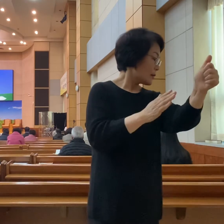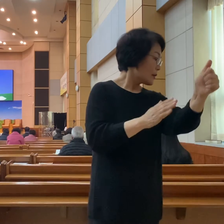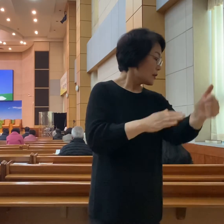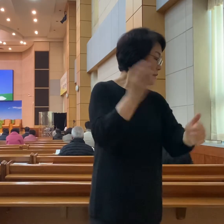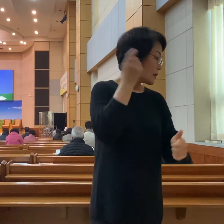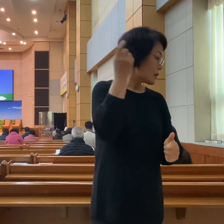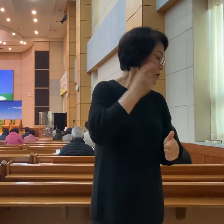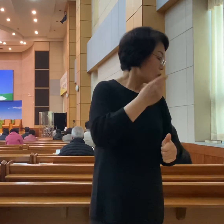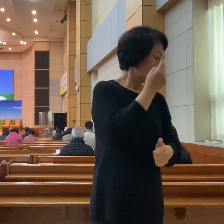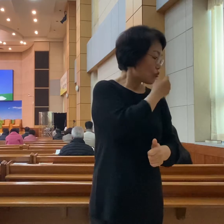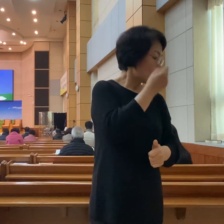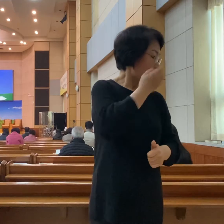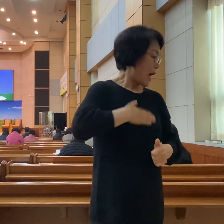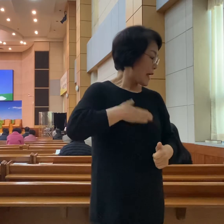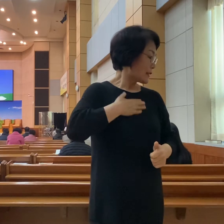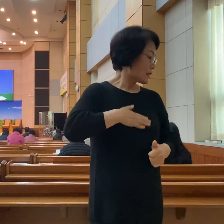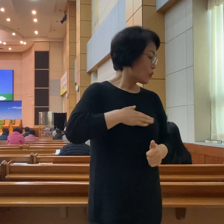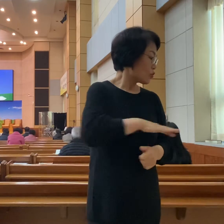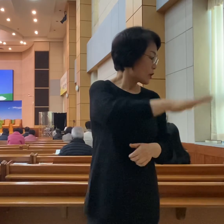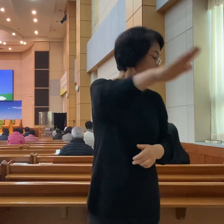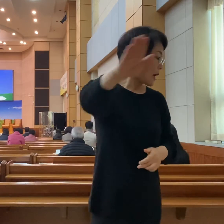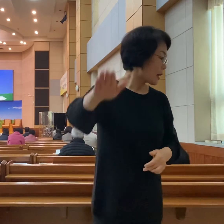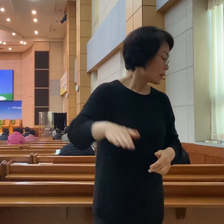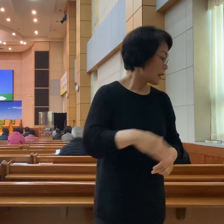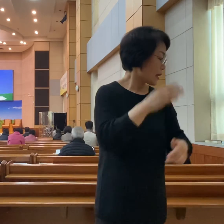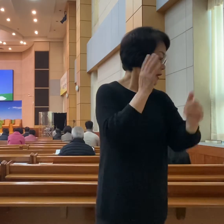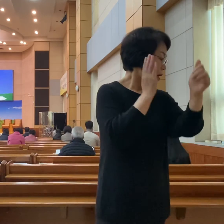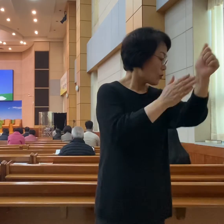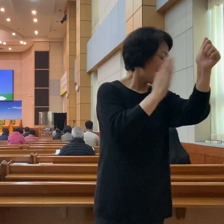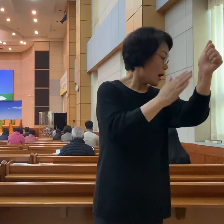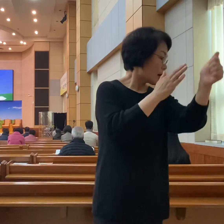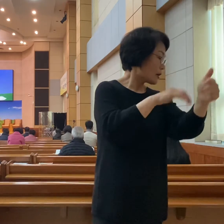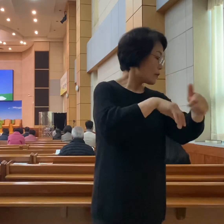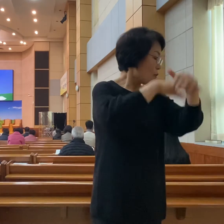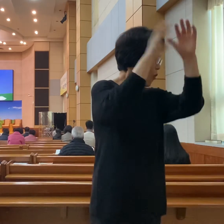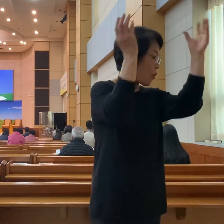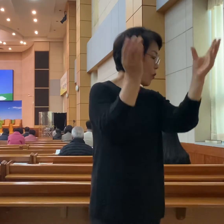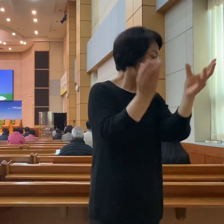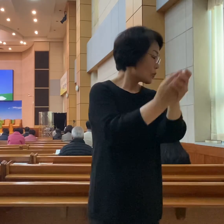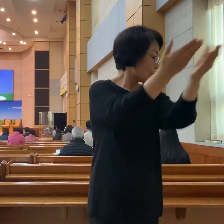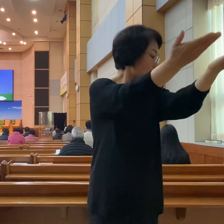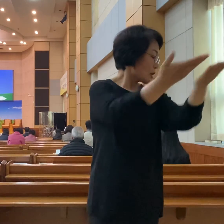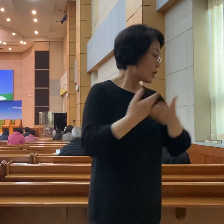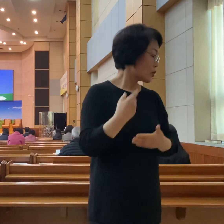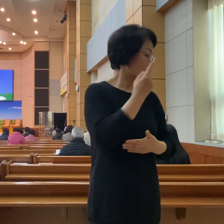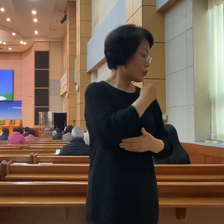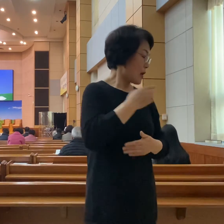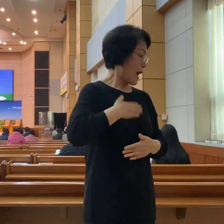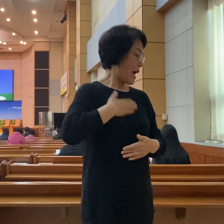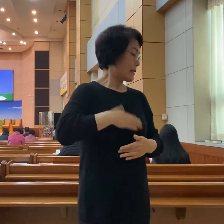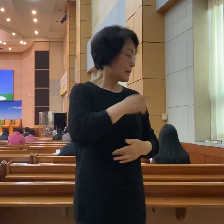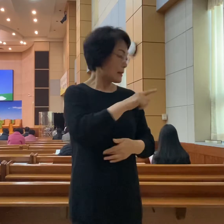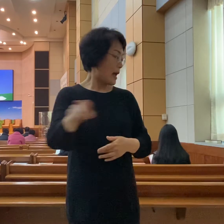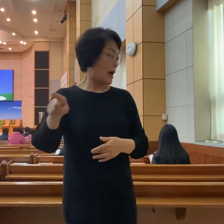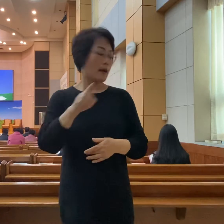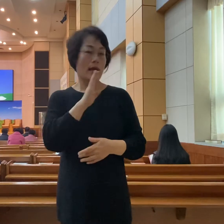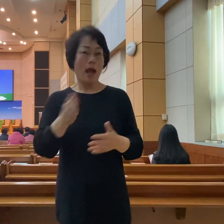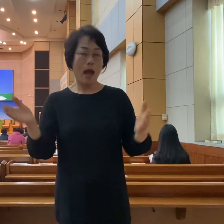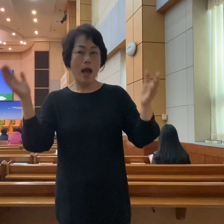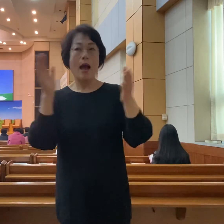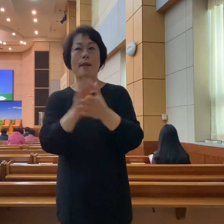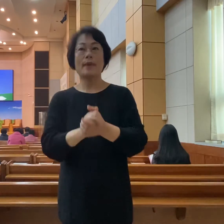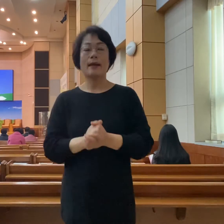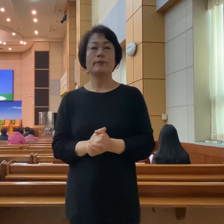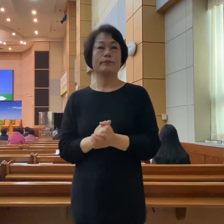바를 들으시는 줄을 안즉 우리가 그에게 구한 그것을 얻은 줄을 또한 아느니라.